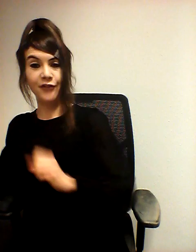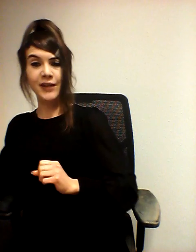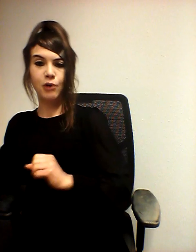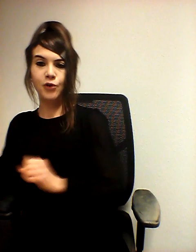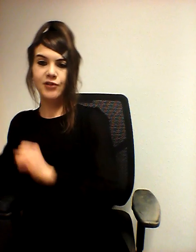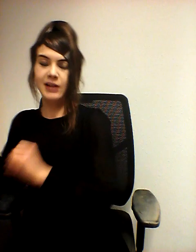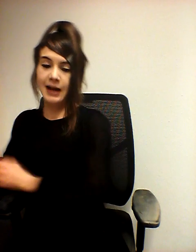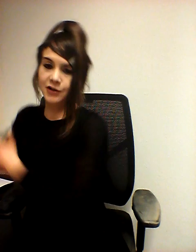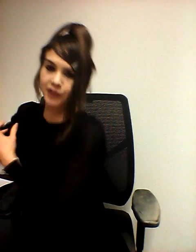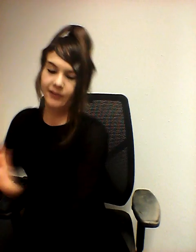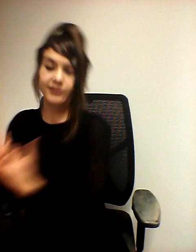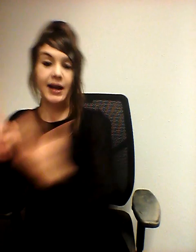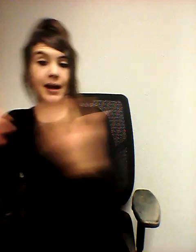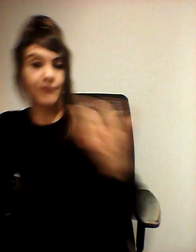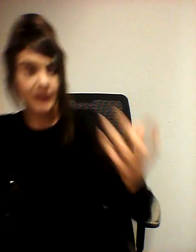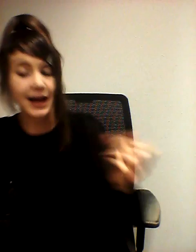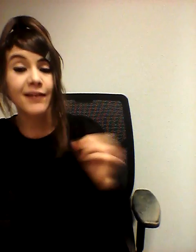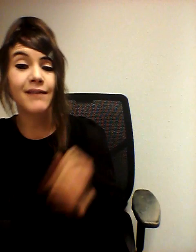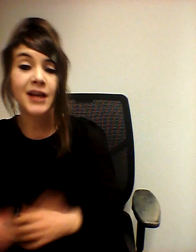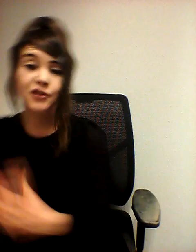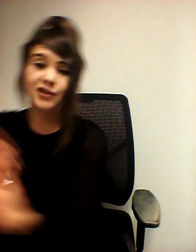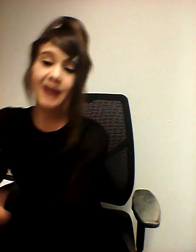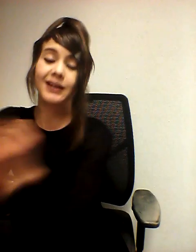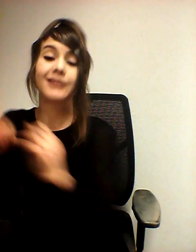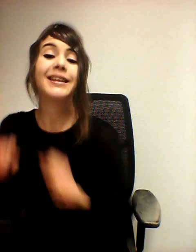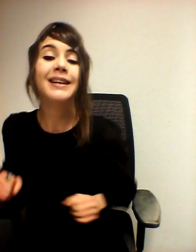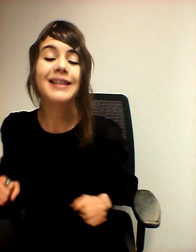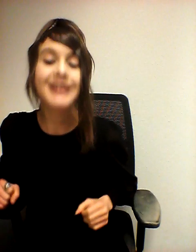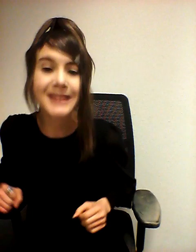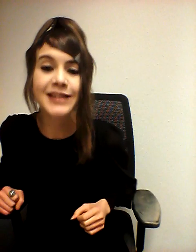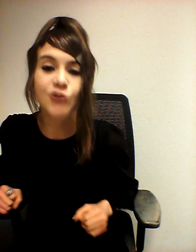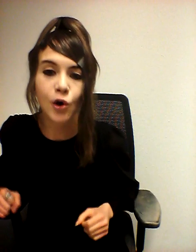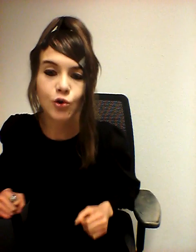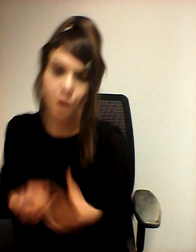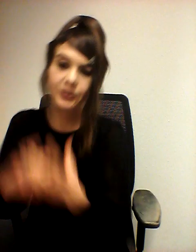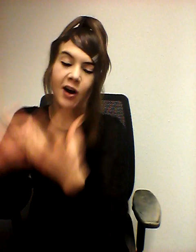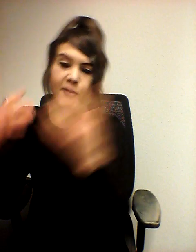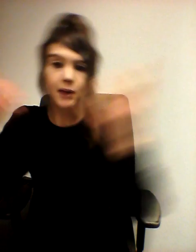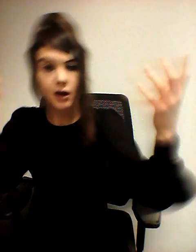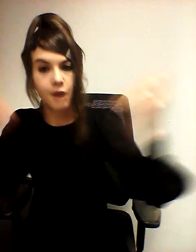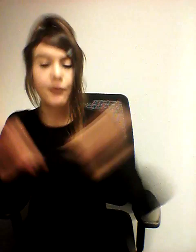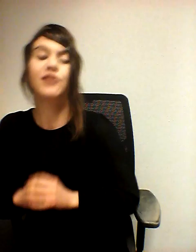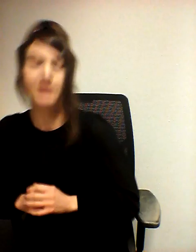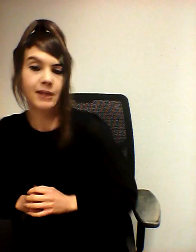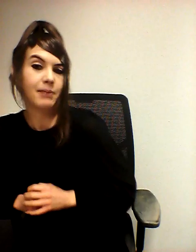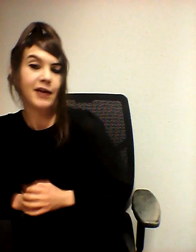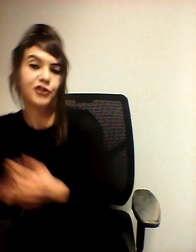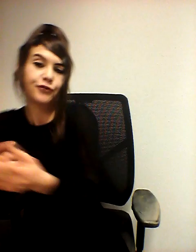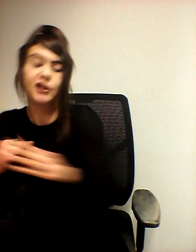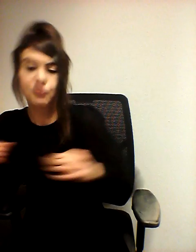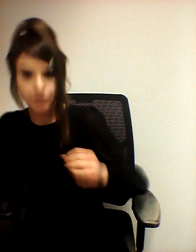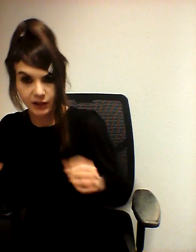die proteasen richting daar waar die eiwitten aanwezig zijn, die lysosomen, afbraak, afval, verteerblaasjes van je